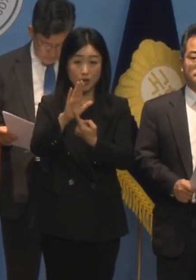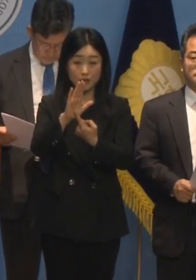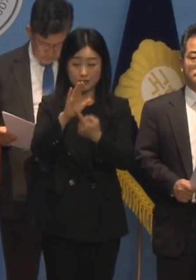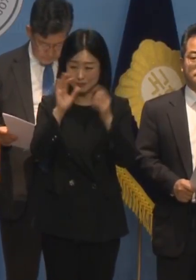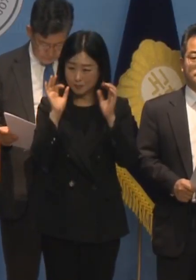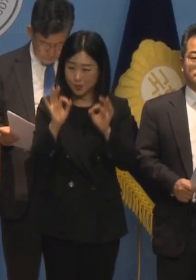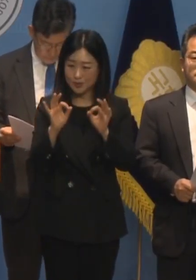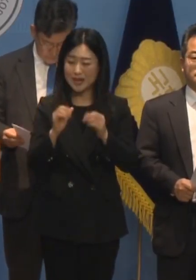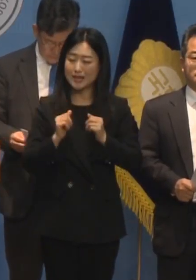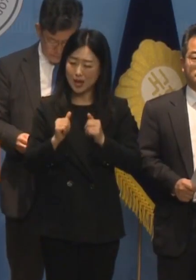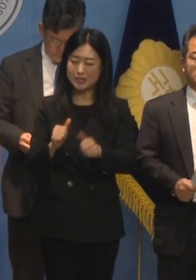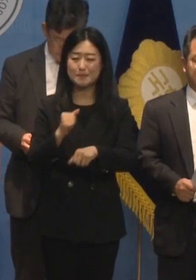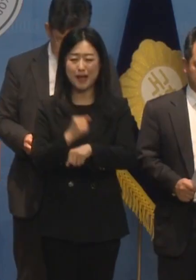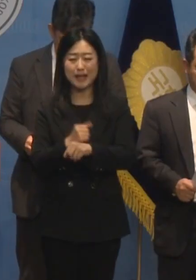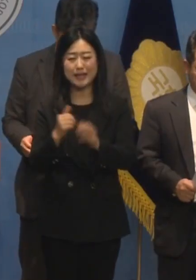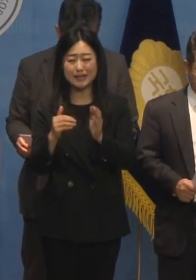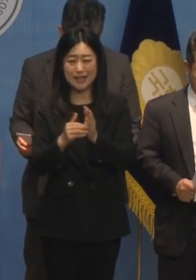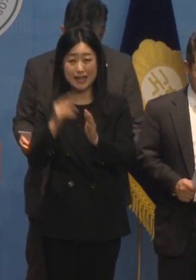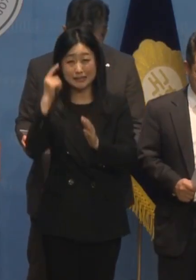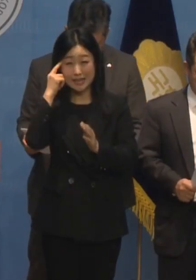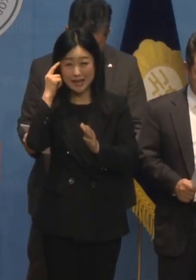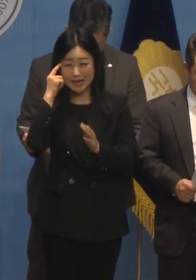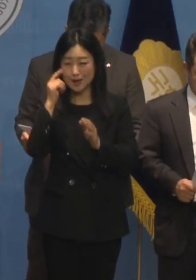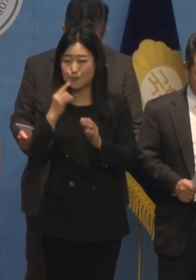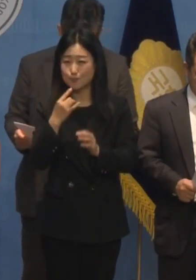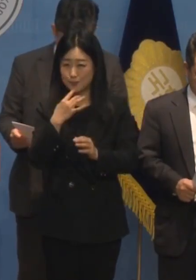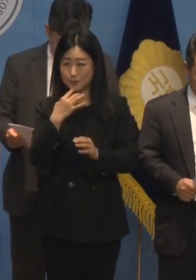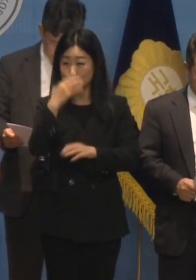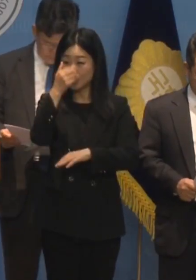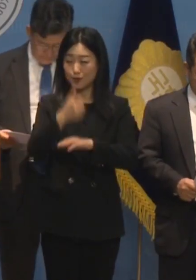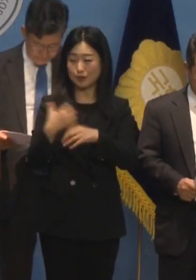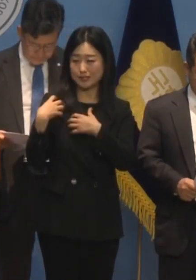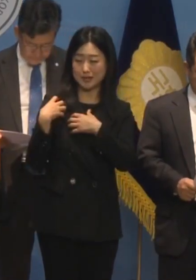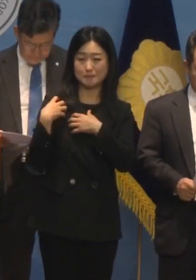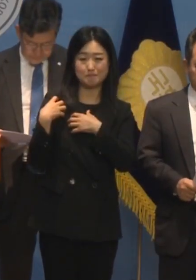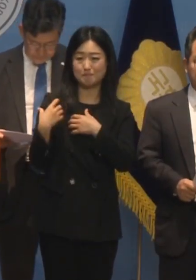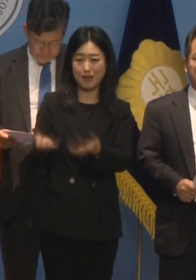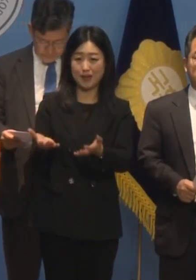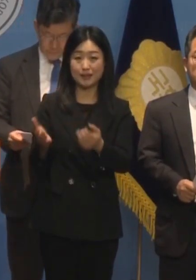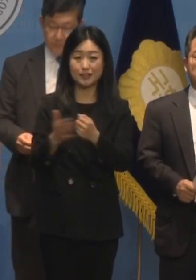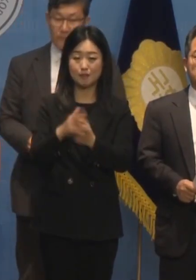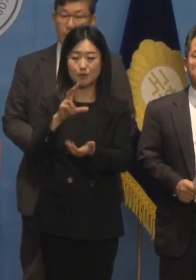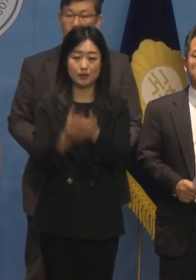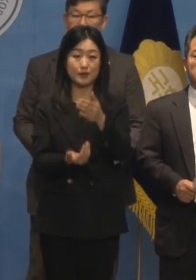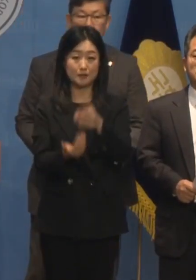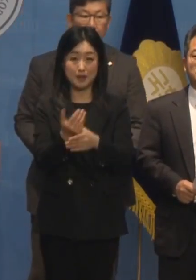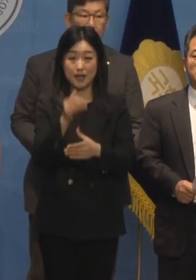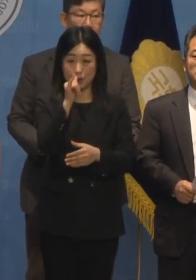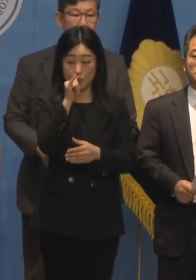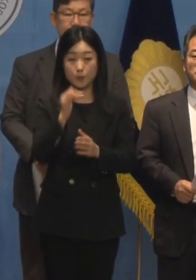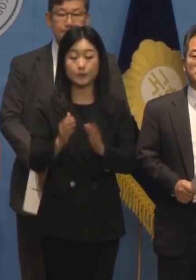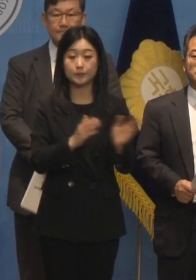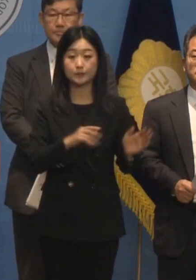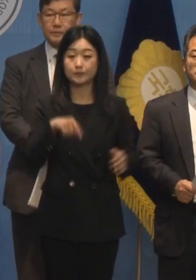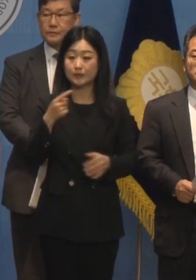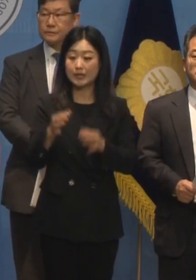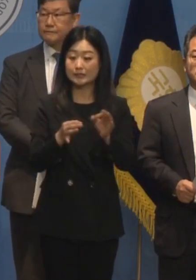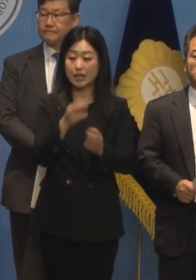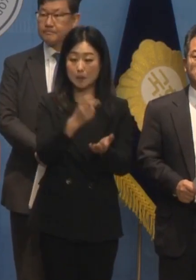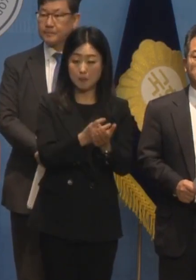아니다. 열심히 해오겠다는 의지의 표명인데 나중에 아무런 책임도 물을 수 없다. 그렇기 때문에 문제가 많다. 이런 말씀드립니다. 상법